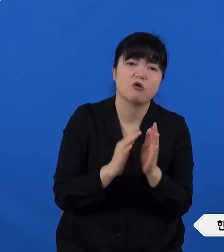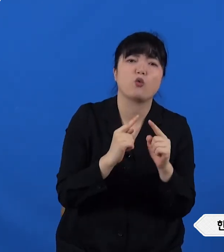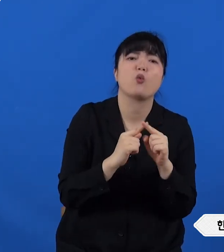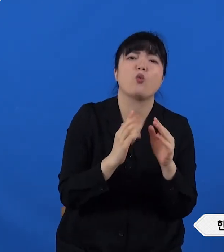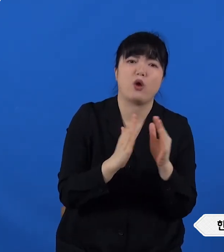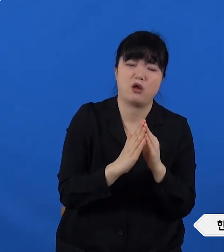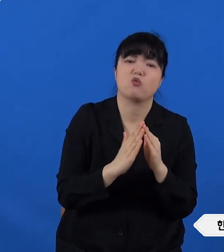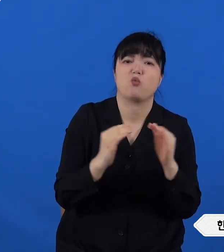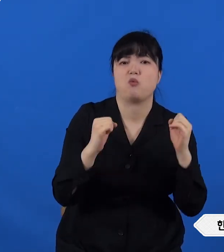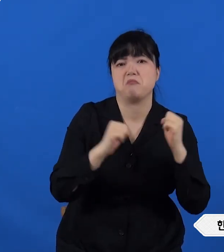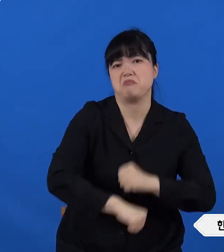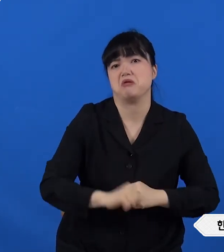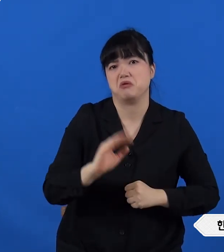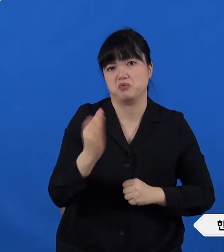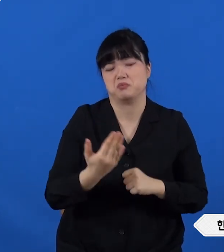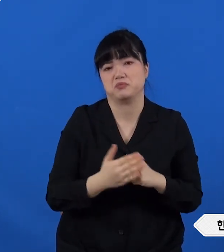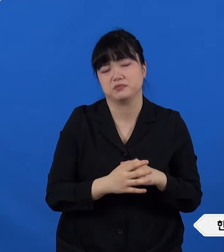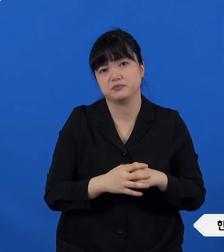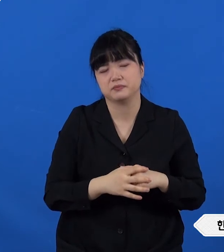공동체도 망할 수밖에 없습니다.